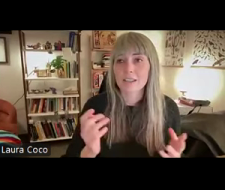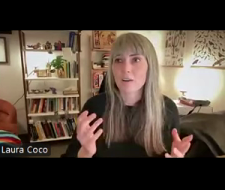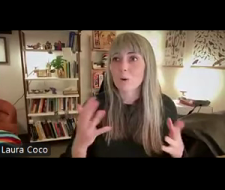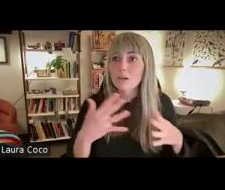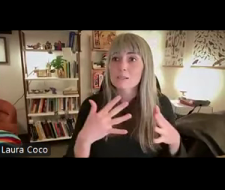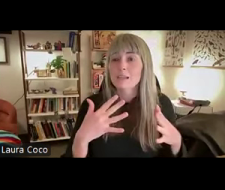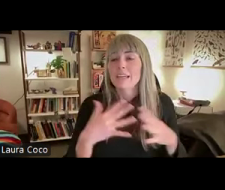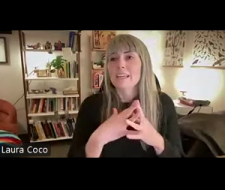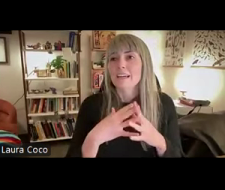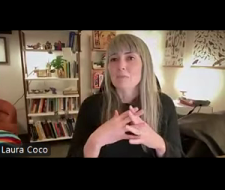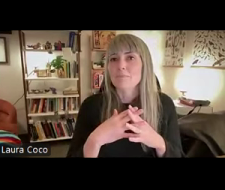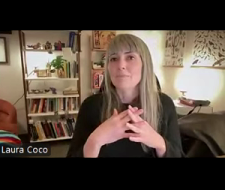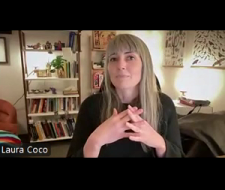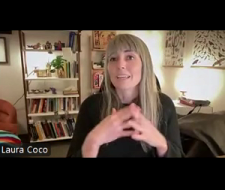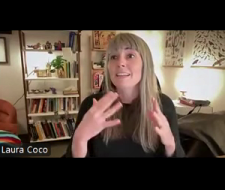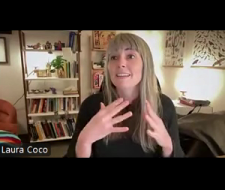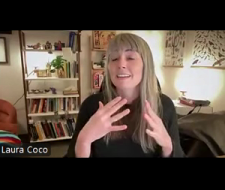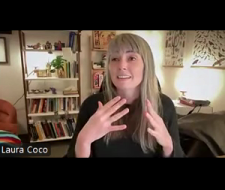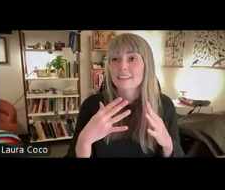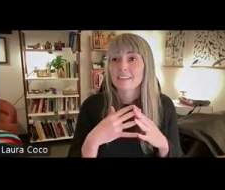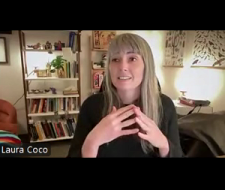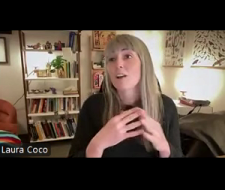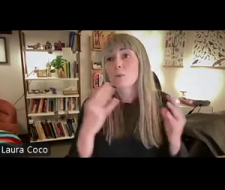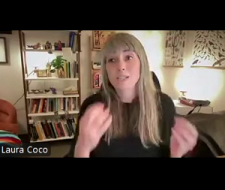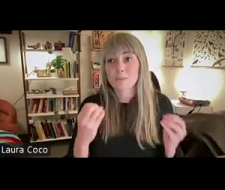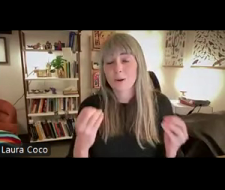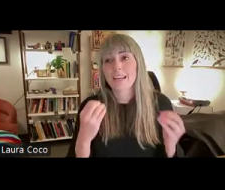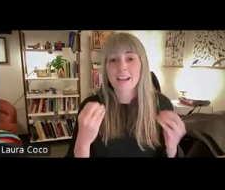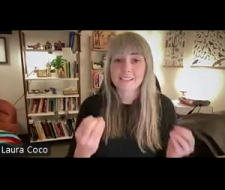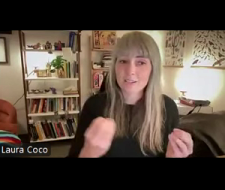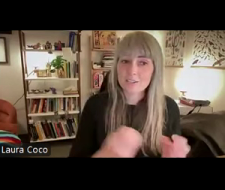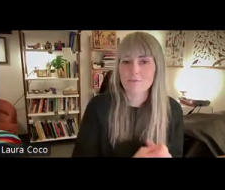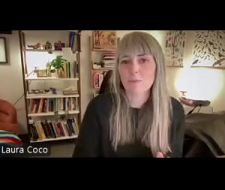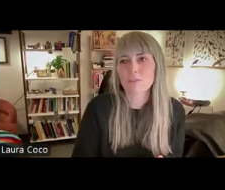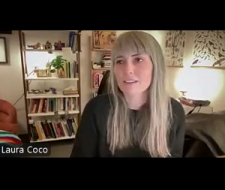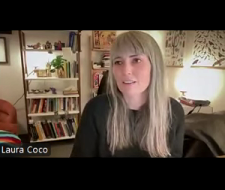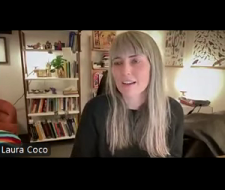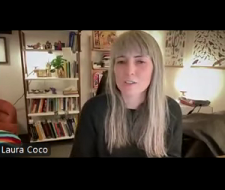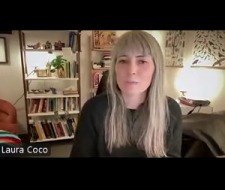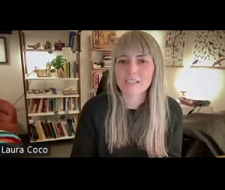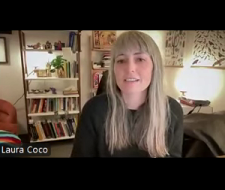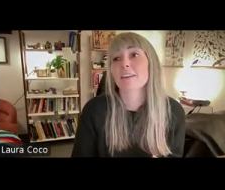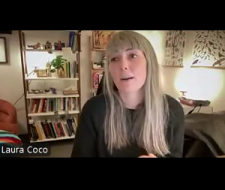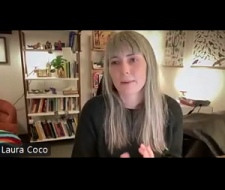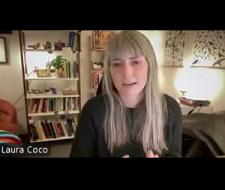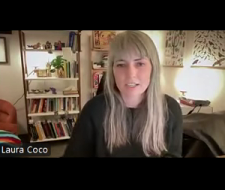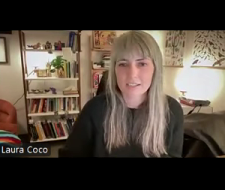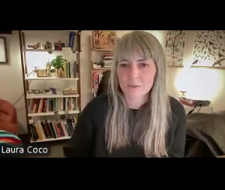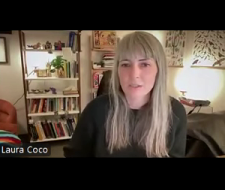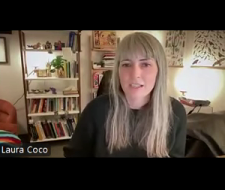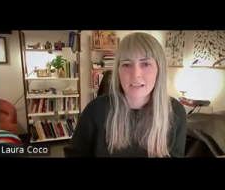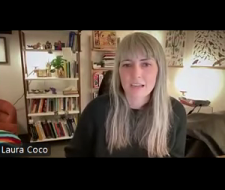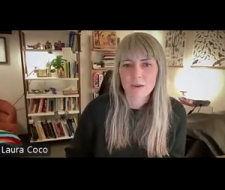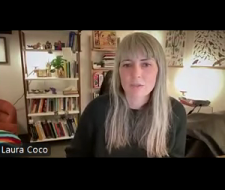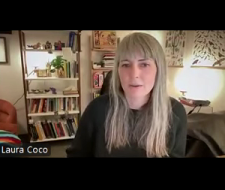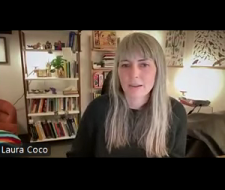es el ruido. El ruido es un peligro adicional. ah, a pesar de que no se trabaja de forma como